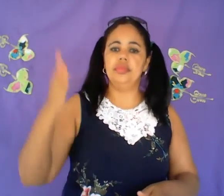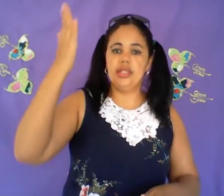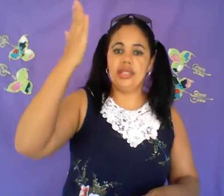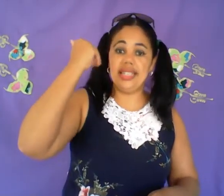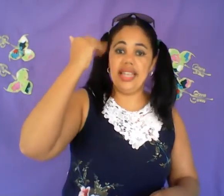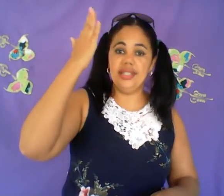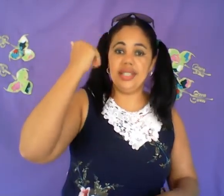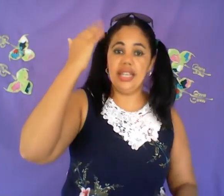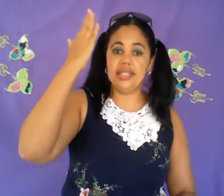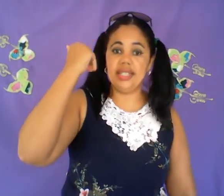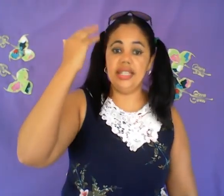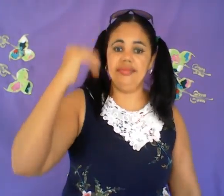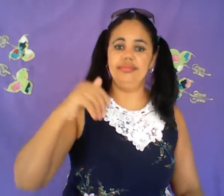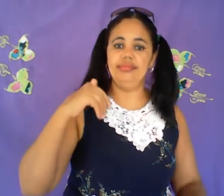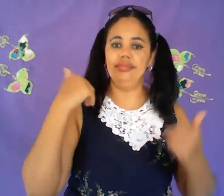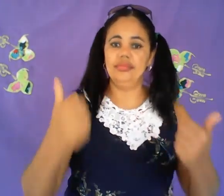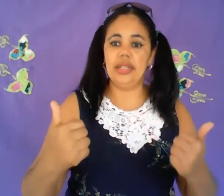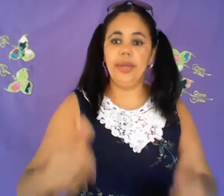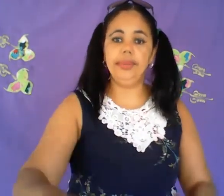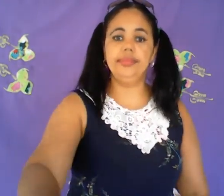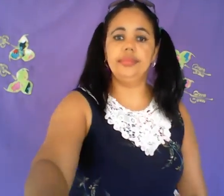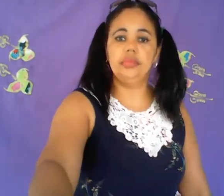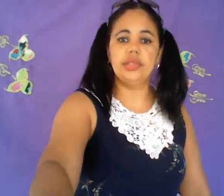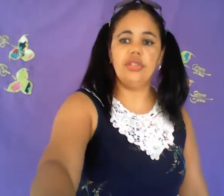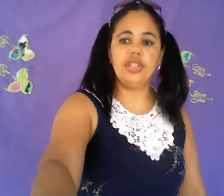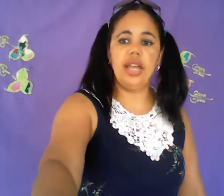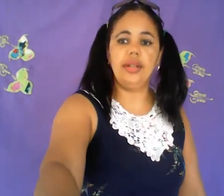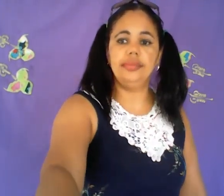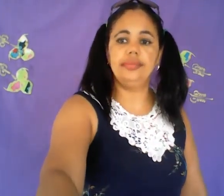Sei, sei, sei. Tá bom? Tchau, tchau! Tchau! Tchau, tchau! Obrigado.